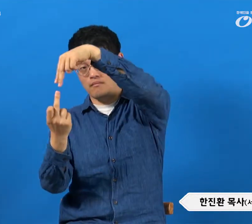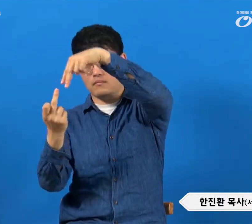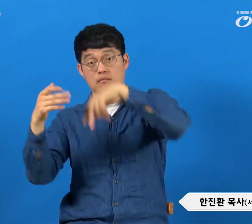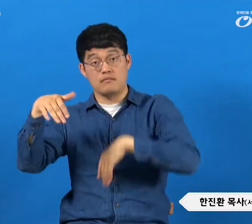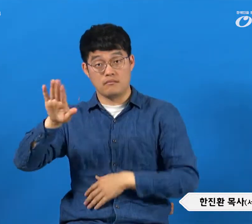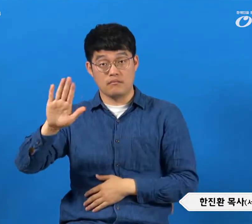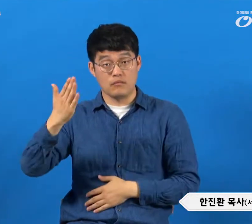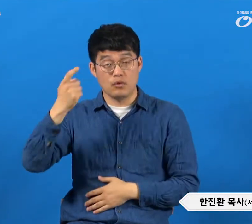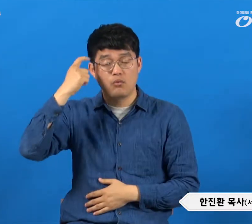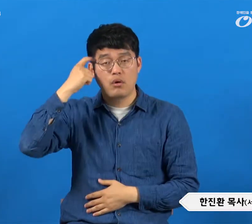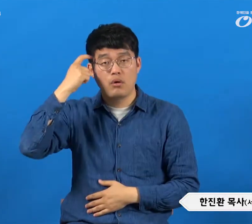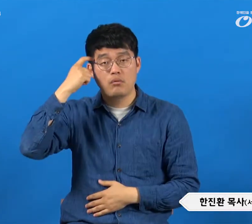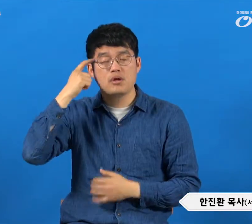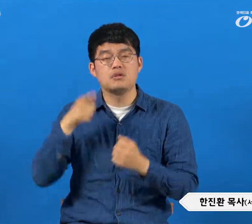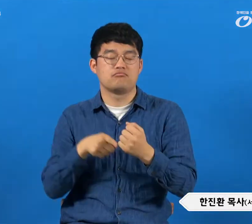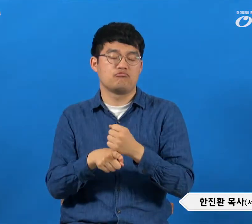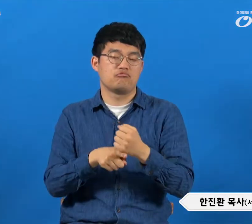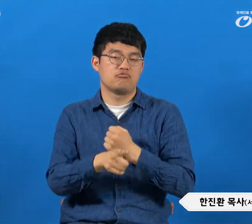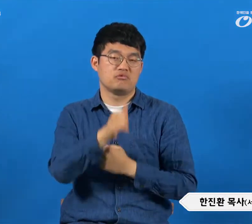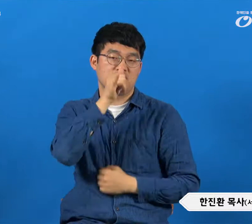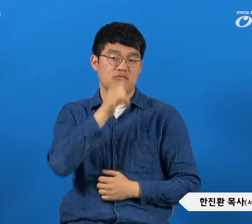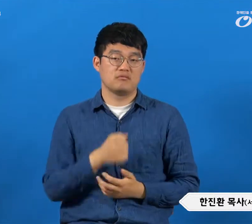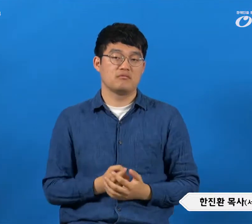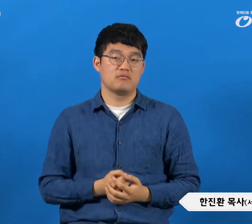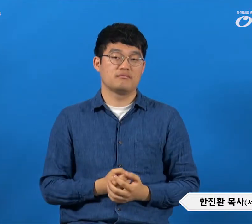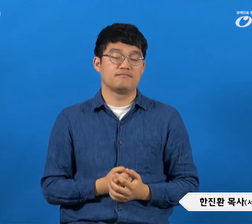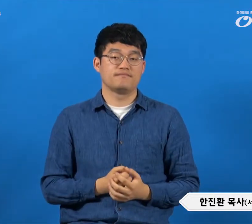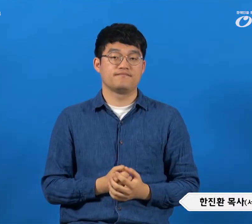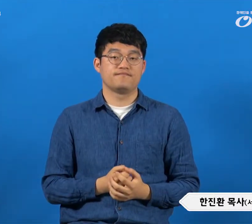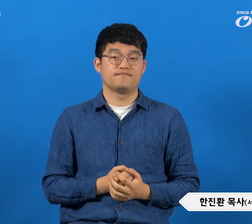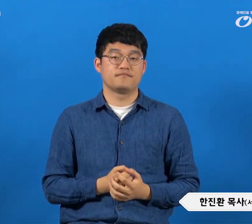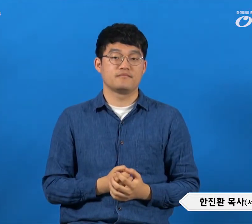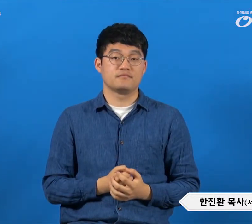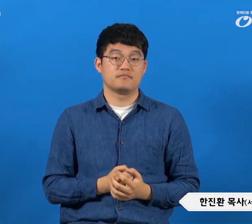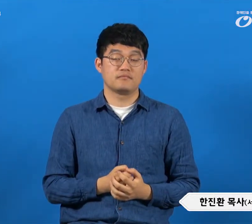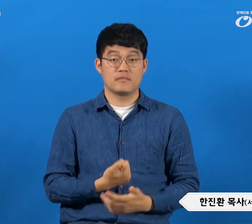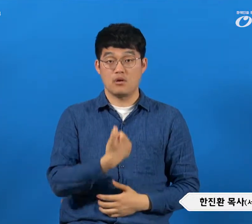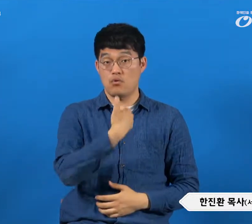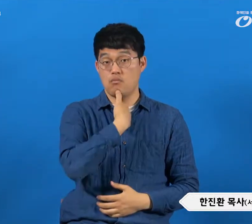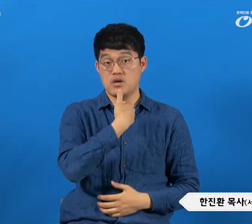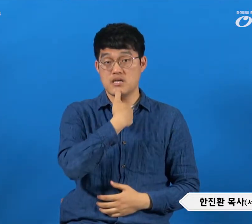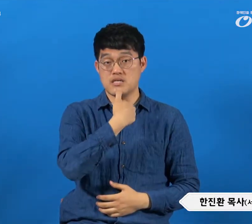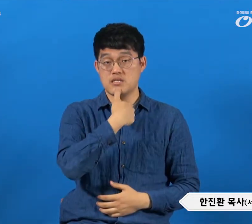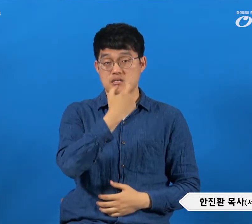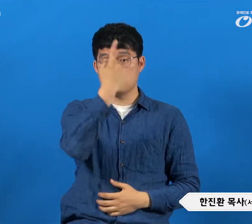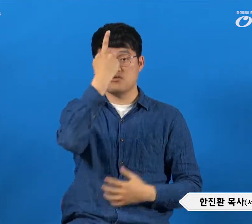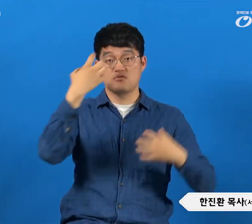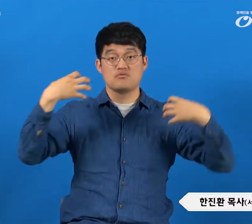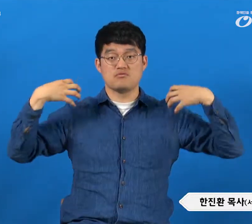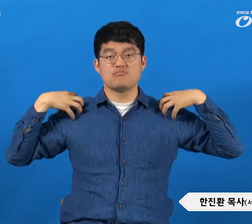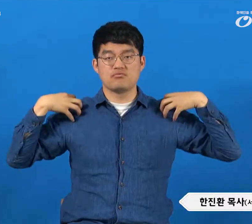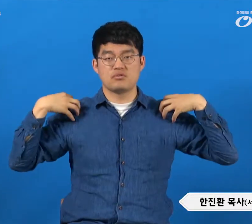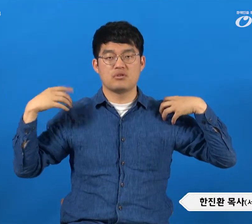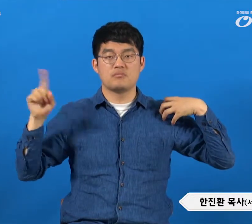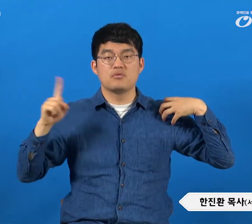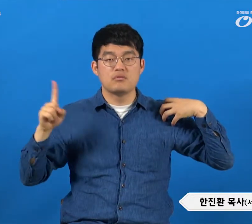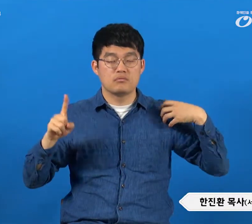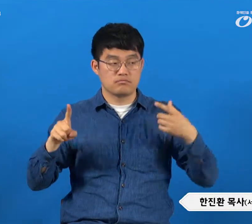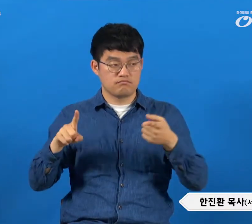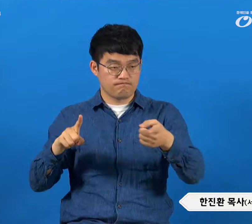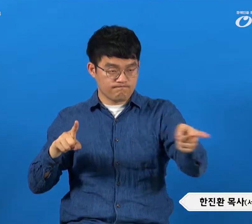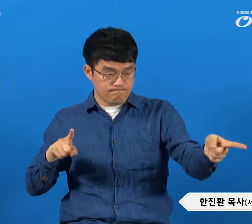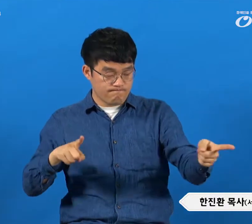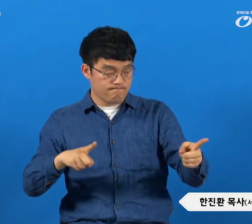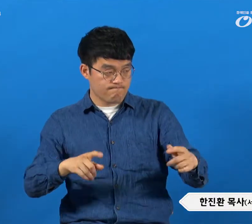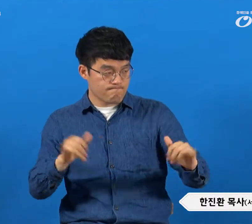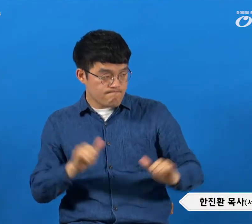길로 갑니다. 그렇게 하는 데는 이유가 있습니다. 로마 정부가 전시 효과를